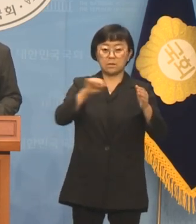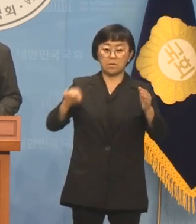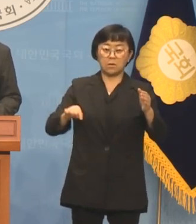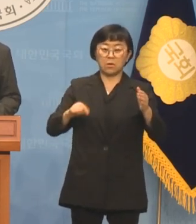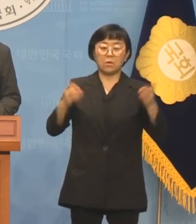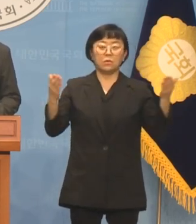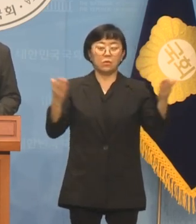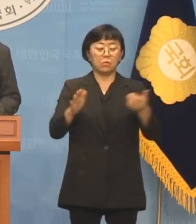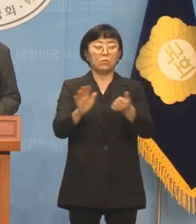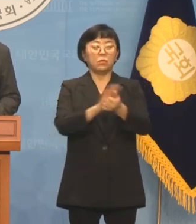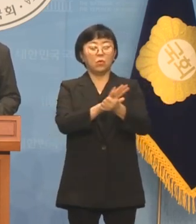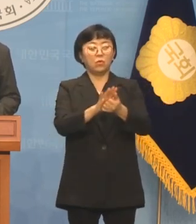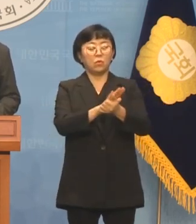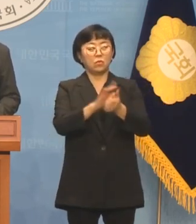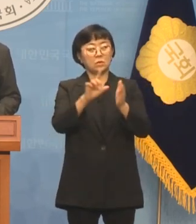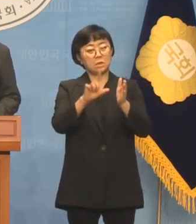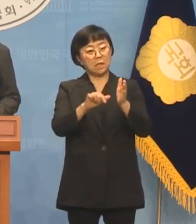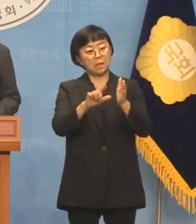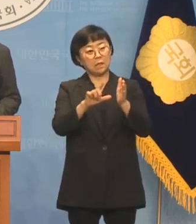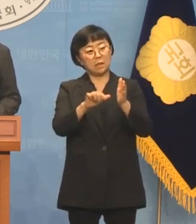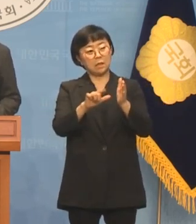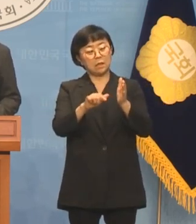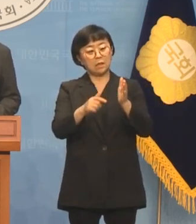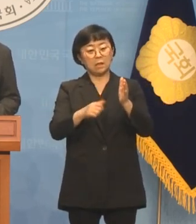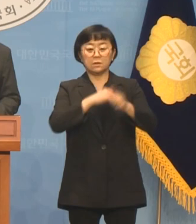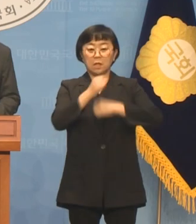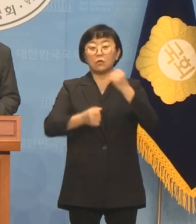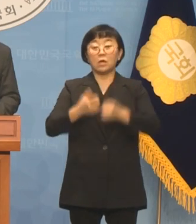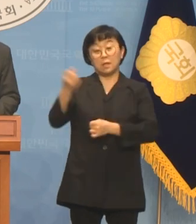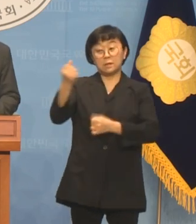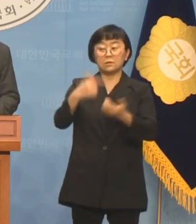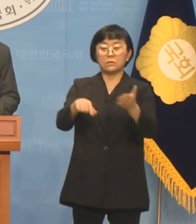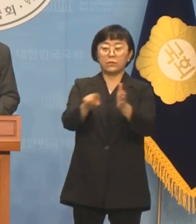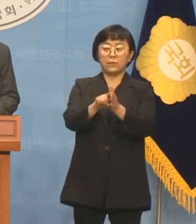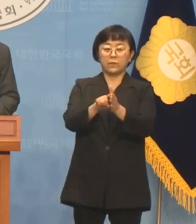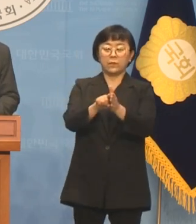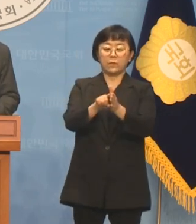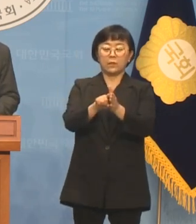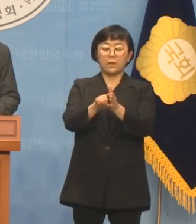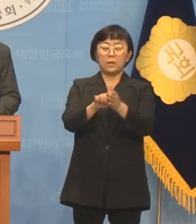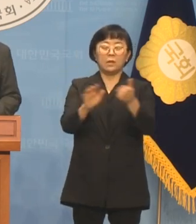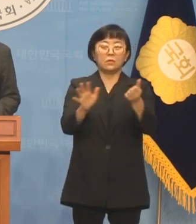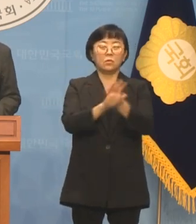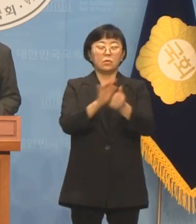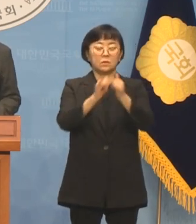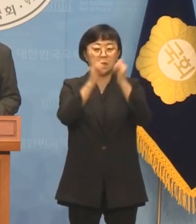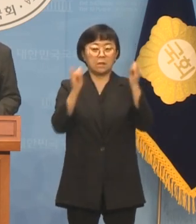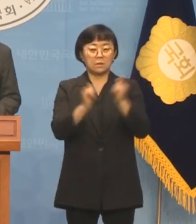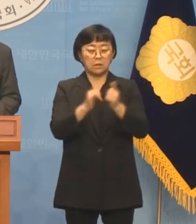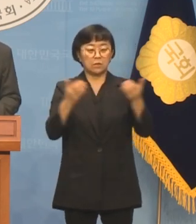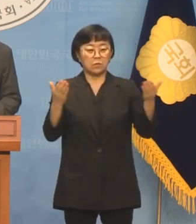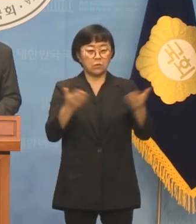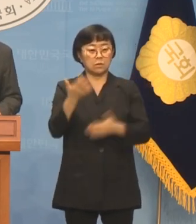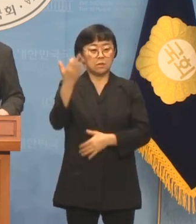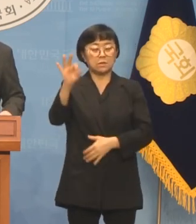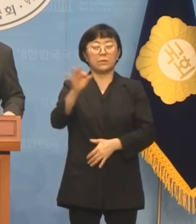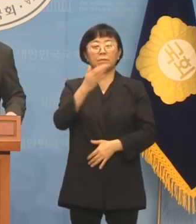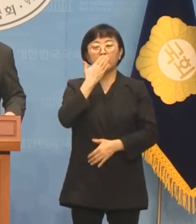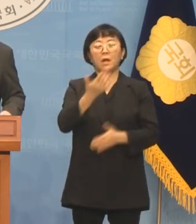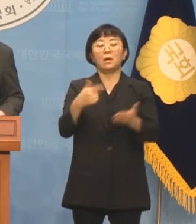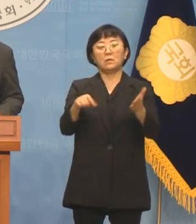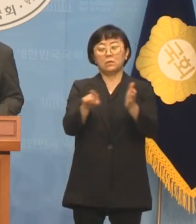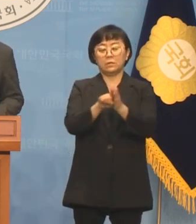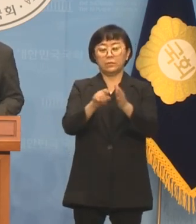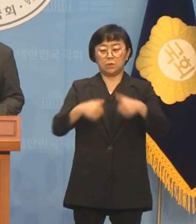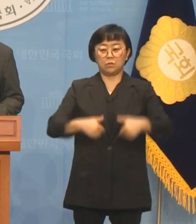돌봄 노동 시간을 자유롭게 확보할 수 있도록 함으로써 돌봄이 사회적 노동으로 인정될 수 있도록